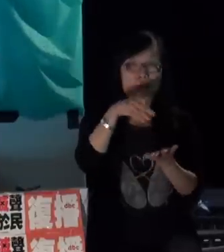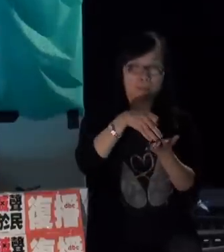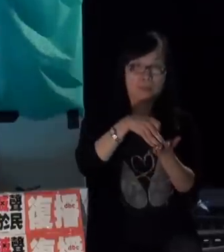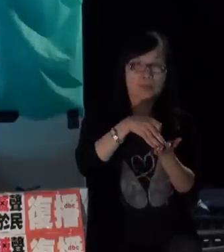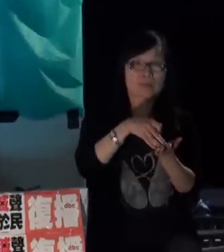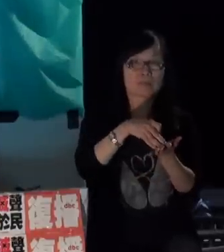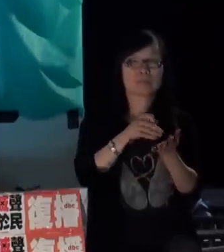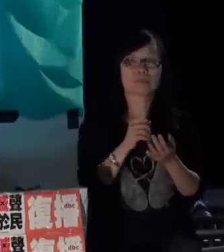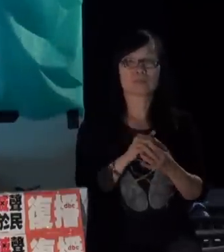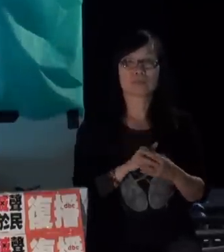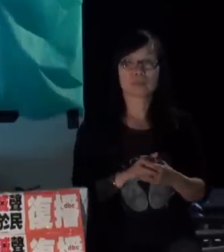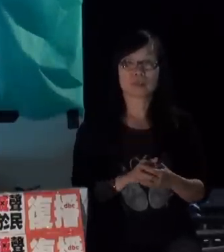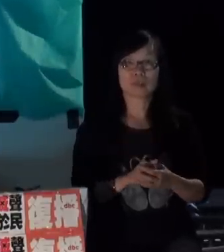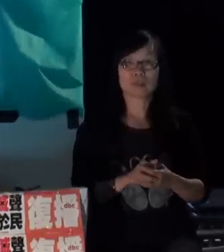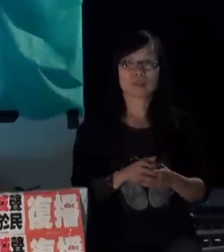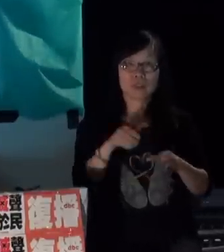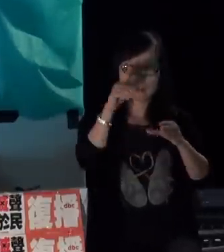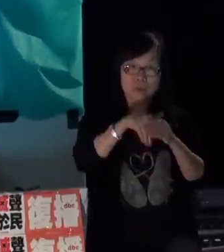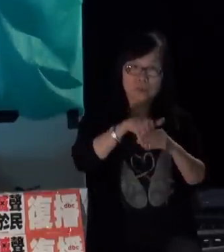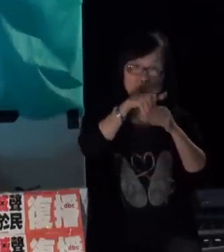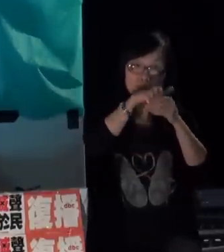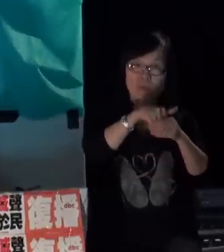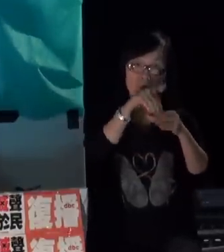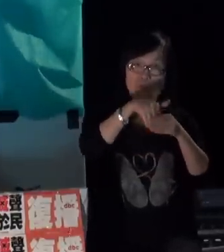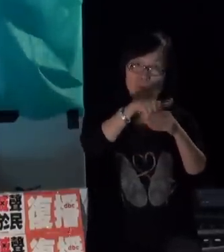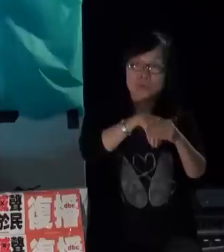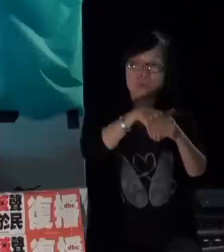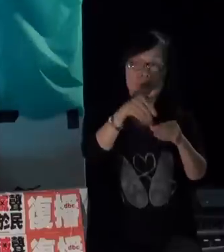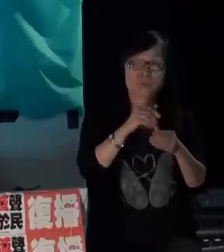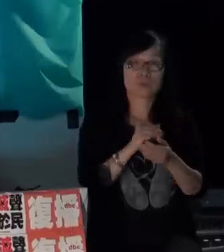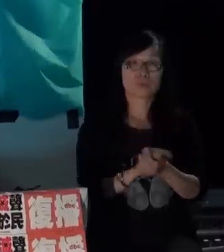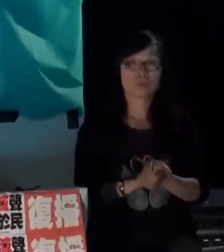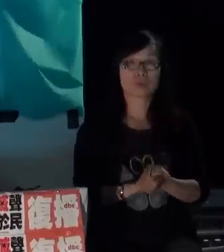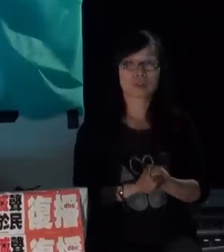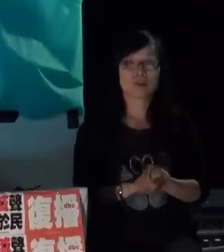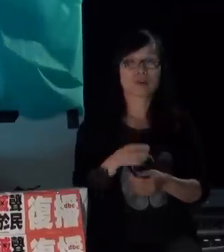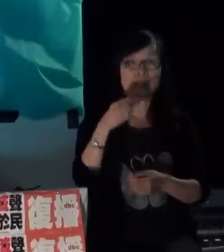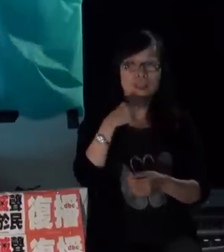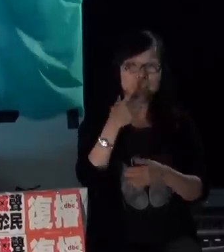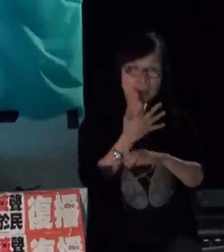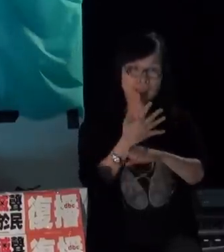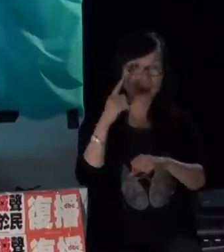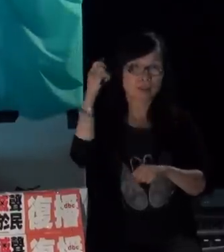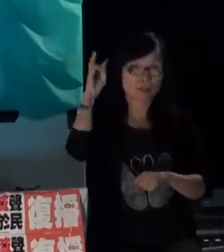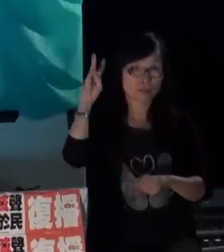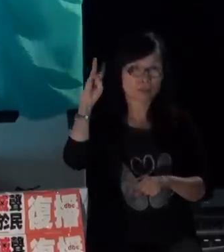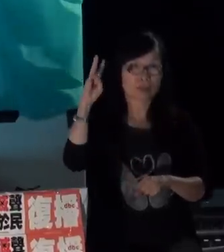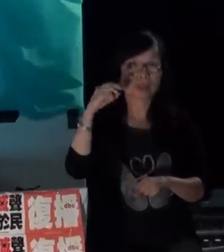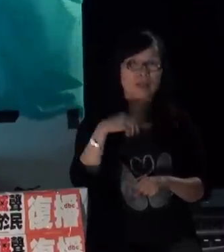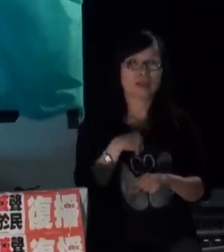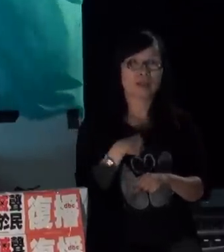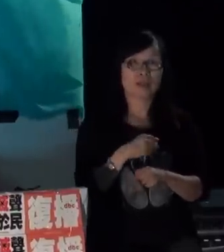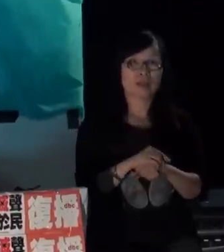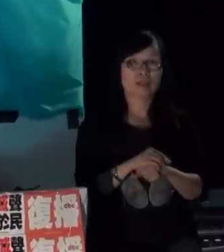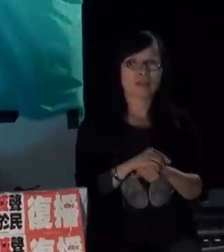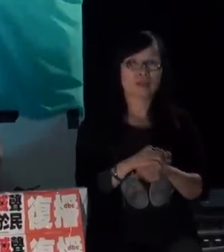期，以至到選舉那天，到幾時宣誓，是隔夜燒賣整定的嘛？ 他已